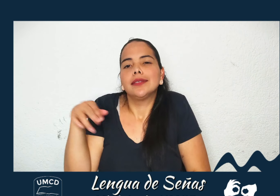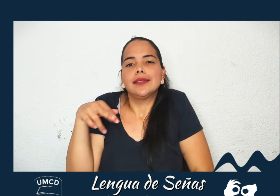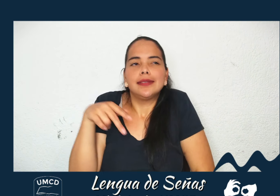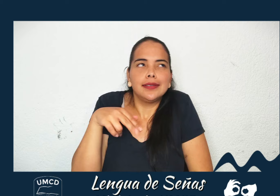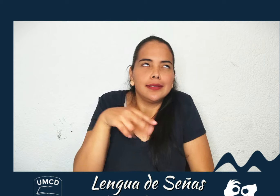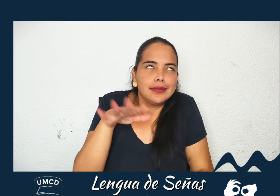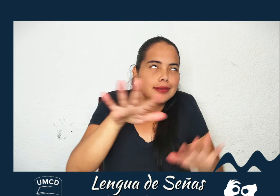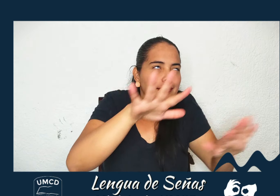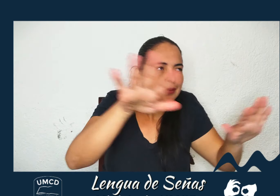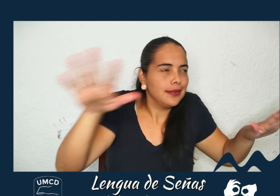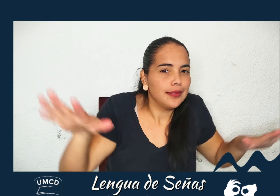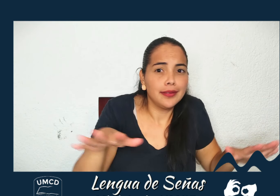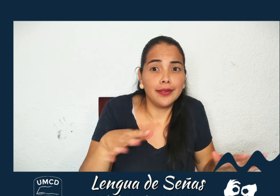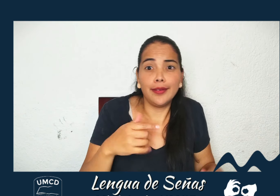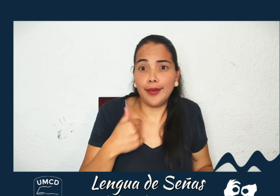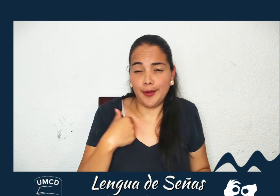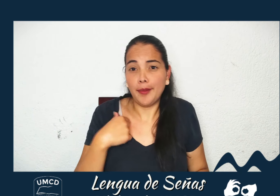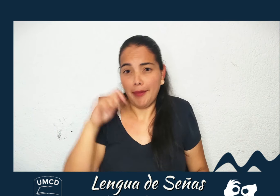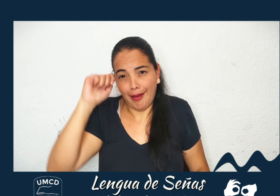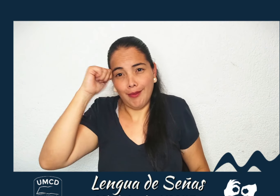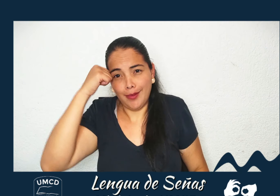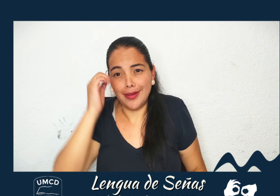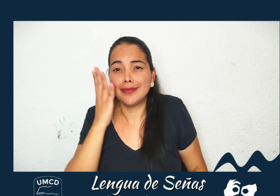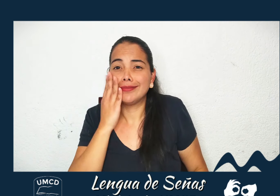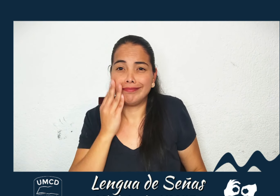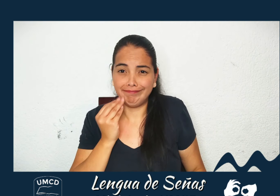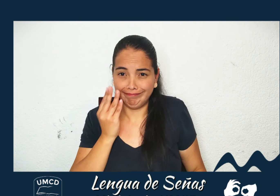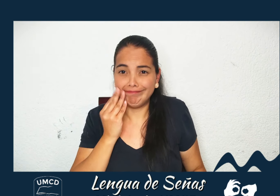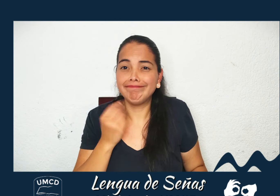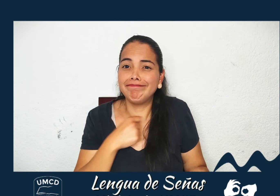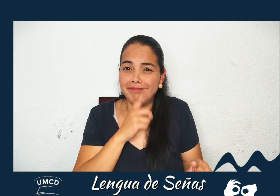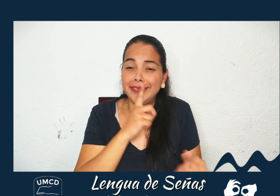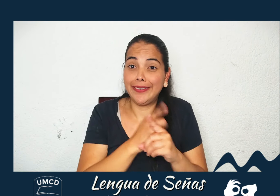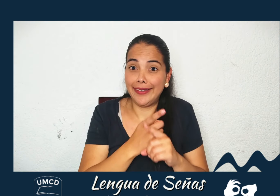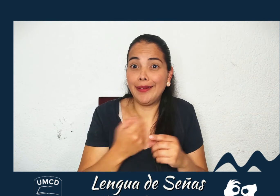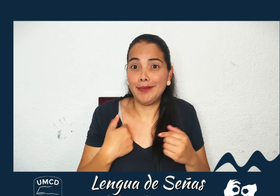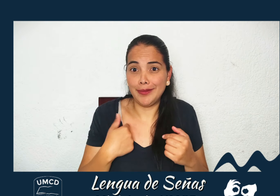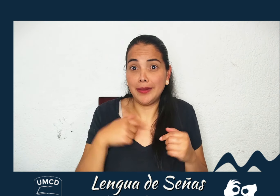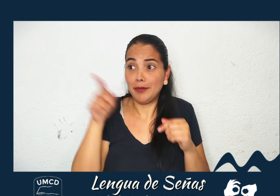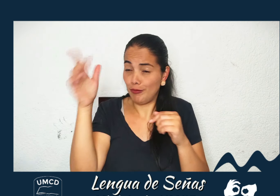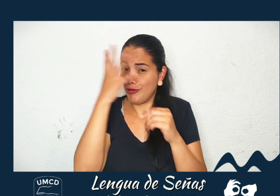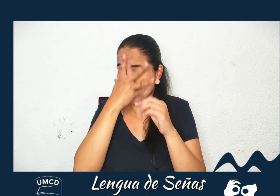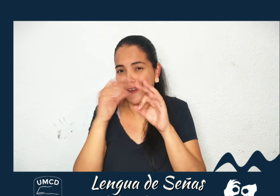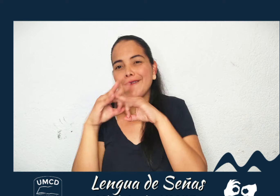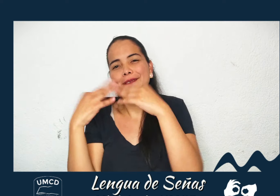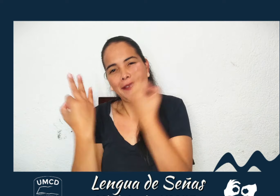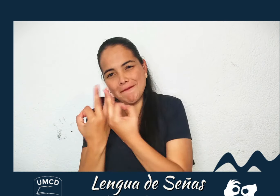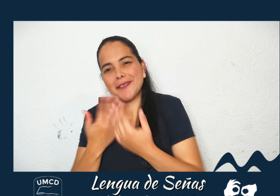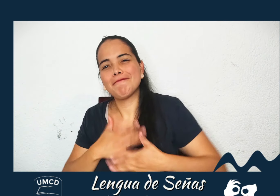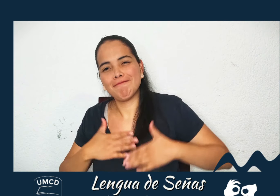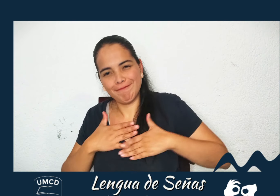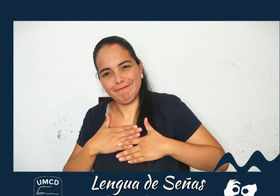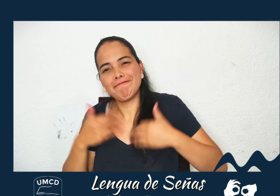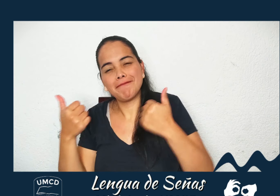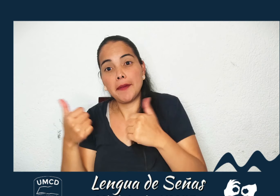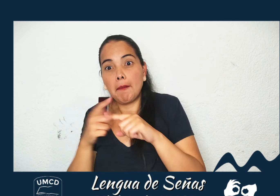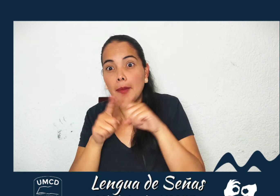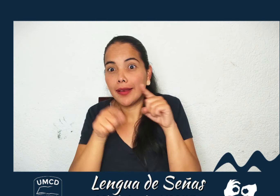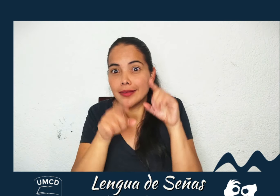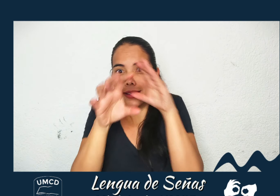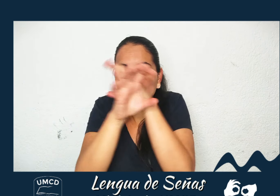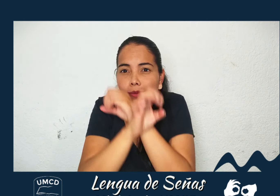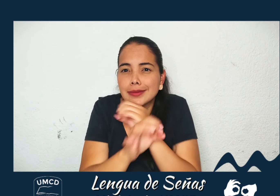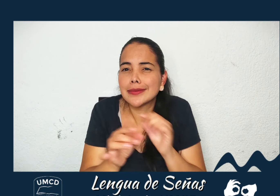Esa experiencia fue algo que nunca olvidaré. Si bien disfruté mucho de esa estadía, ese